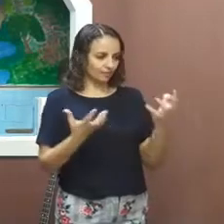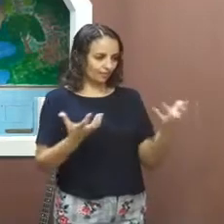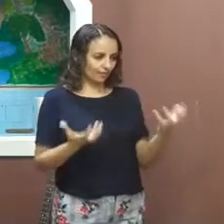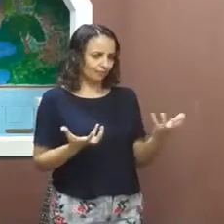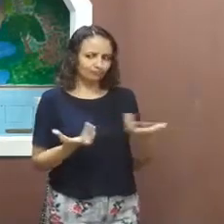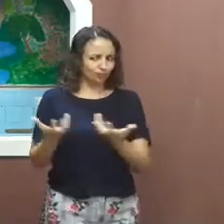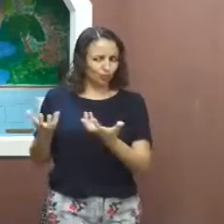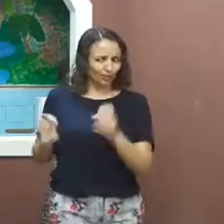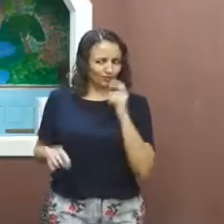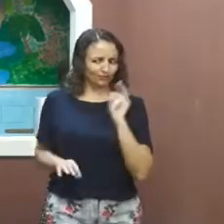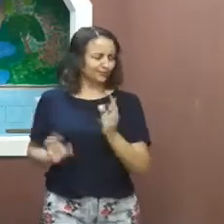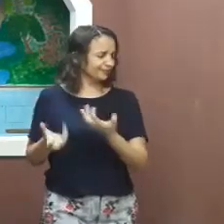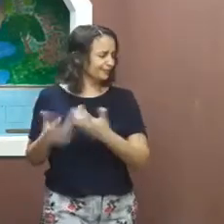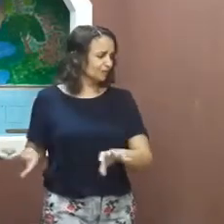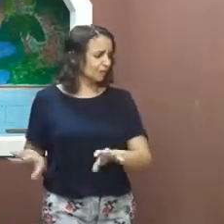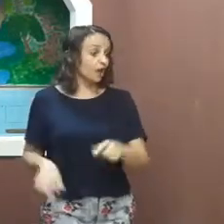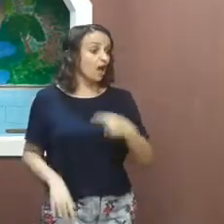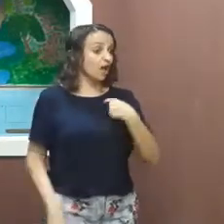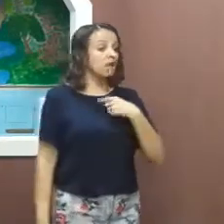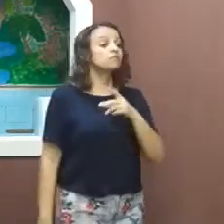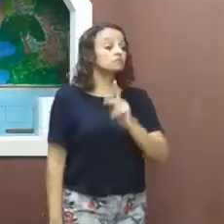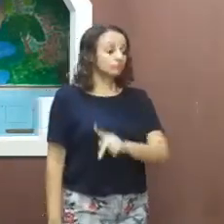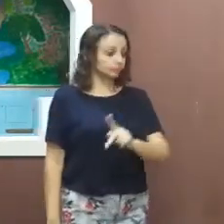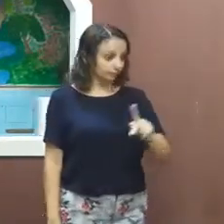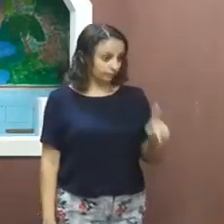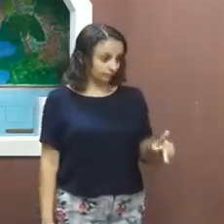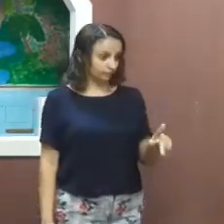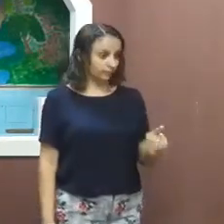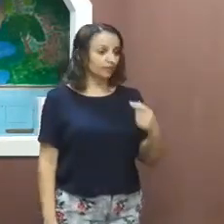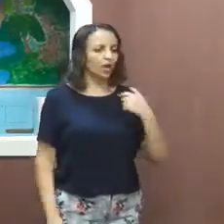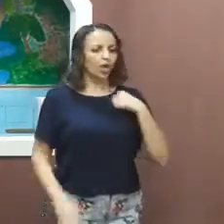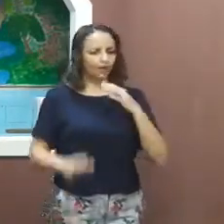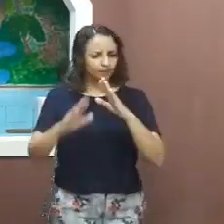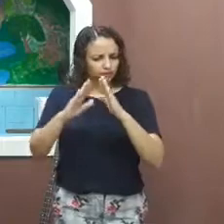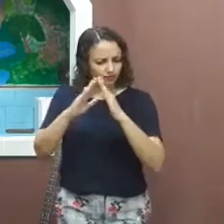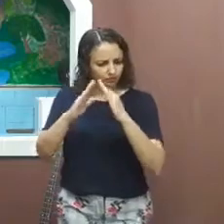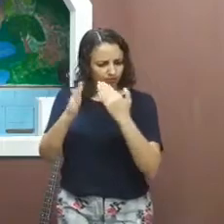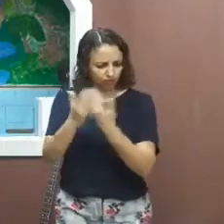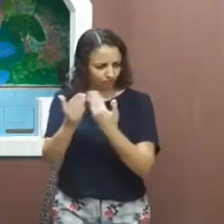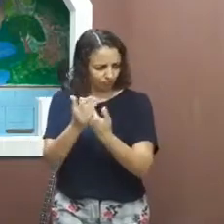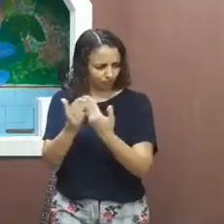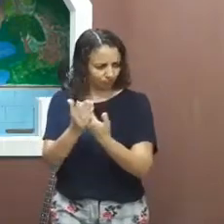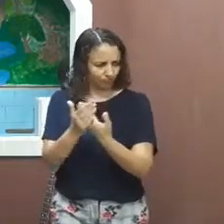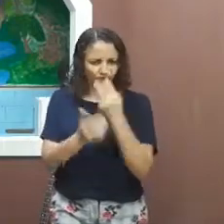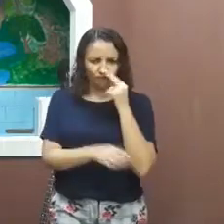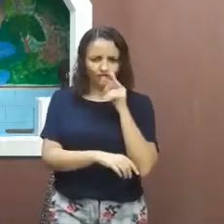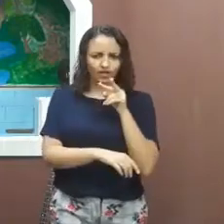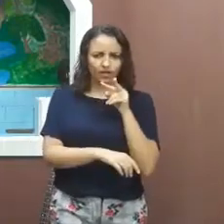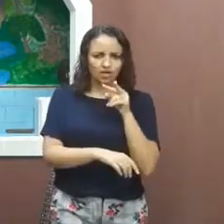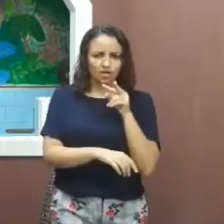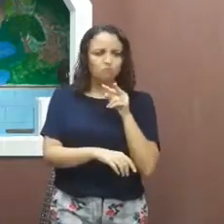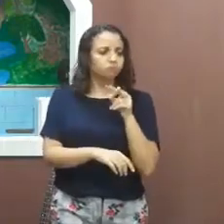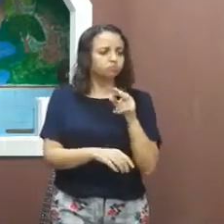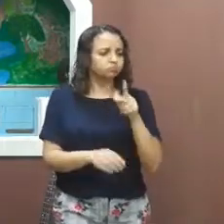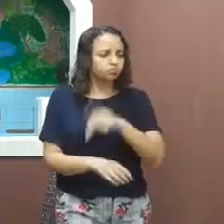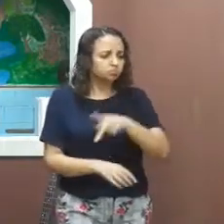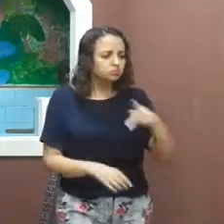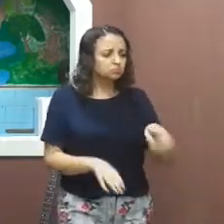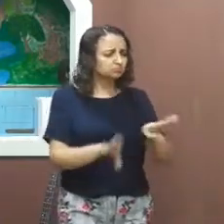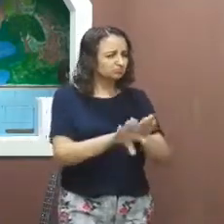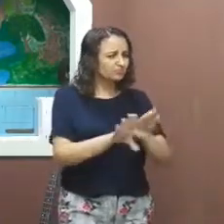Por quê, pastor? Eu sou professor, eu estou num ambiente parecido àquele. Sou professor de escola pública, lido